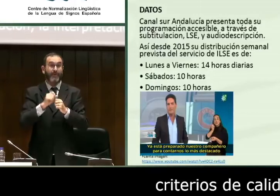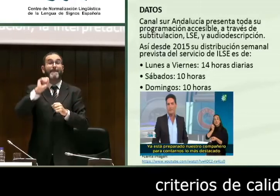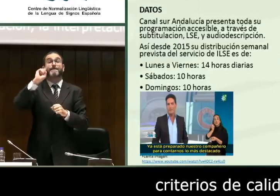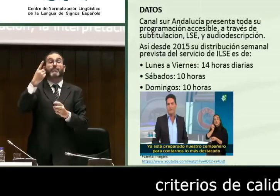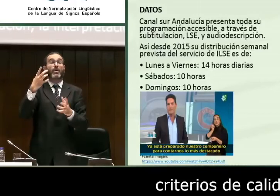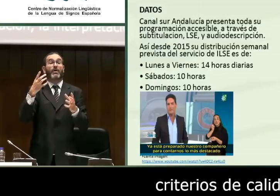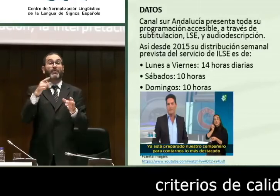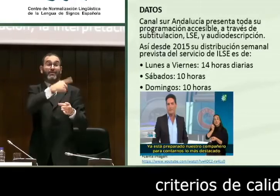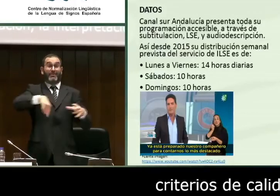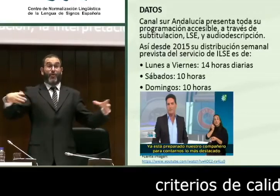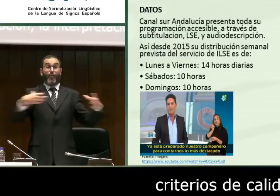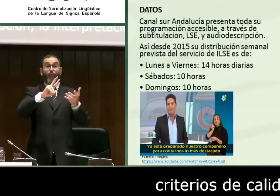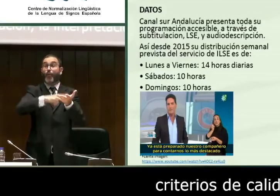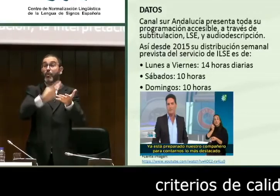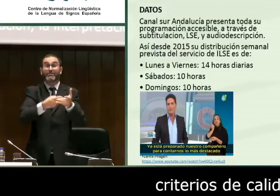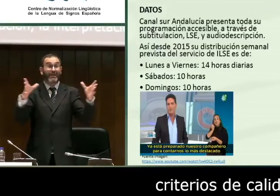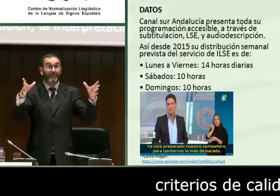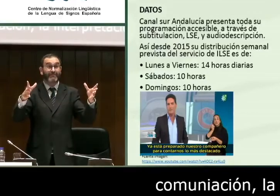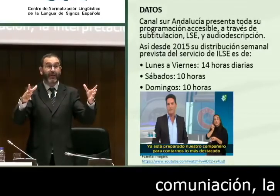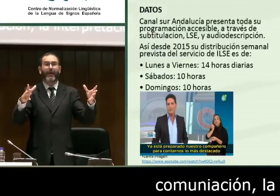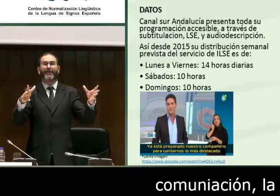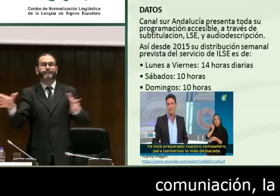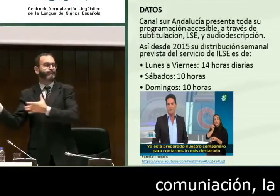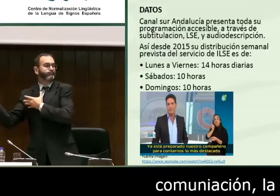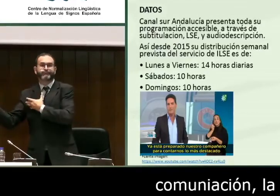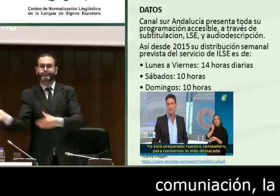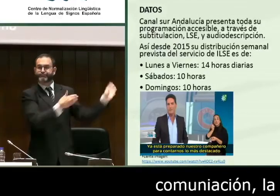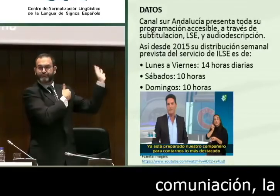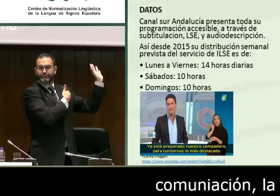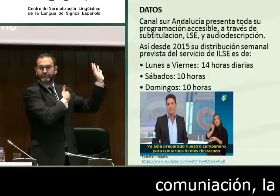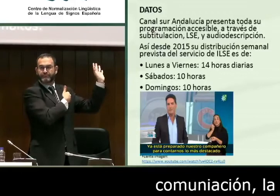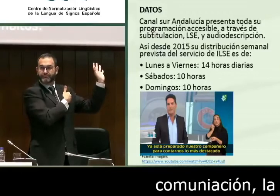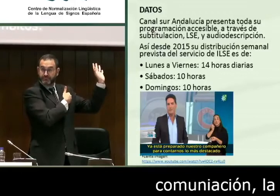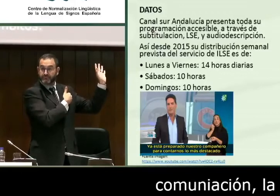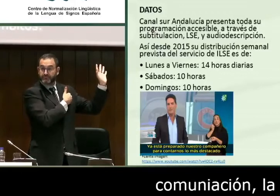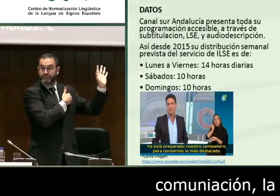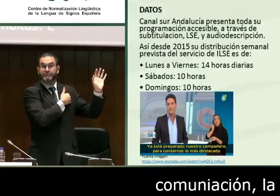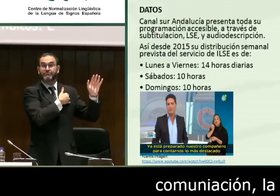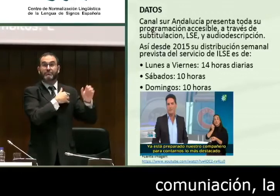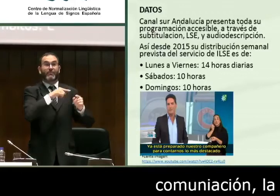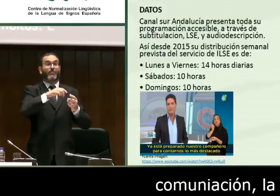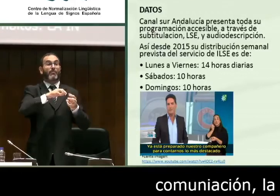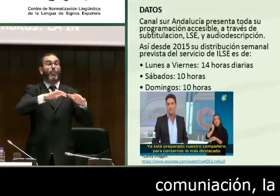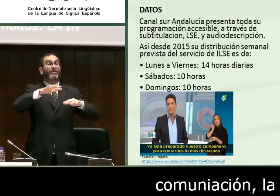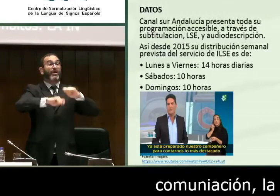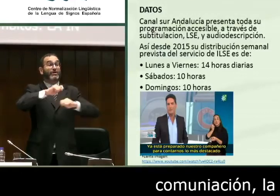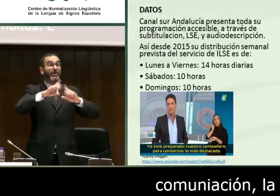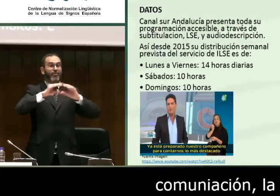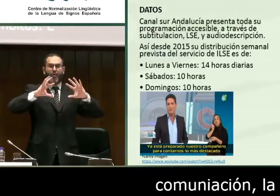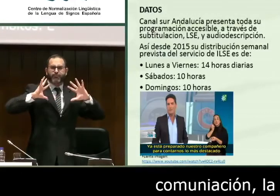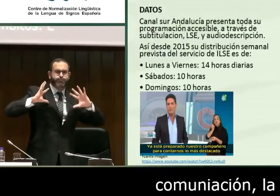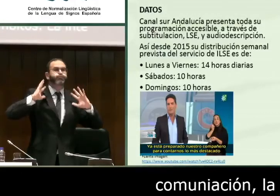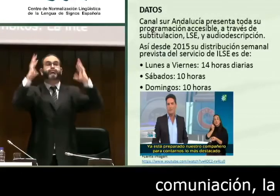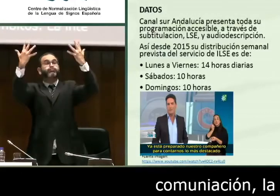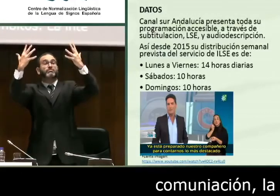sordas, simplemente ofreció un precio tremendamente rebajado y ganó el concurso. El grupo de intérpretes duró muy poco,